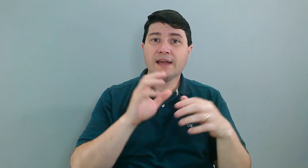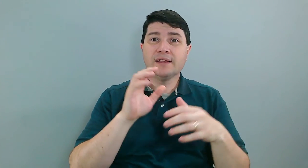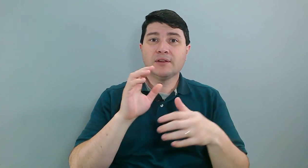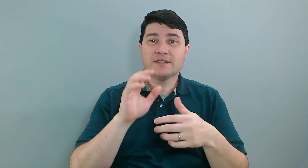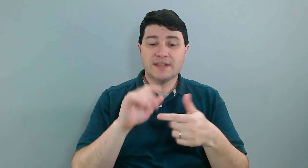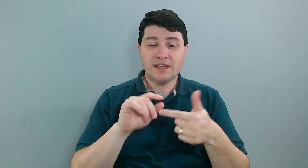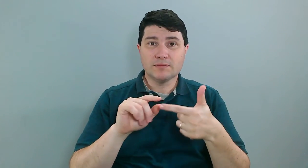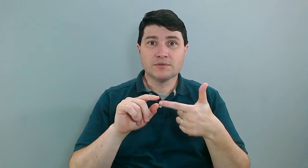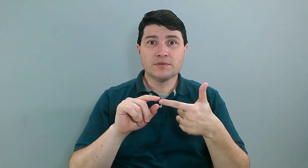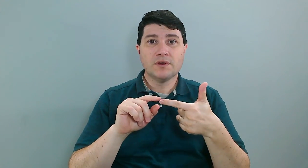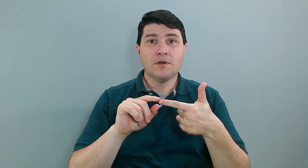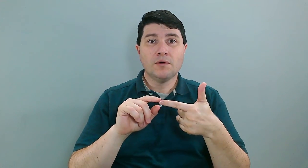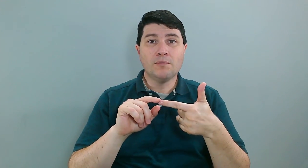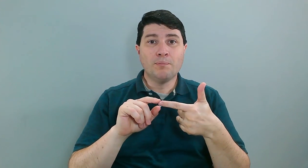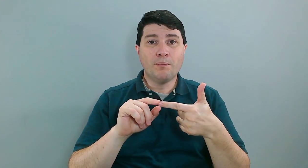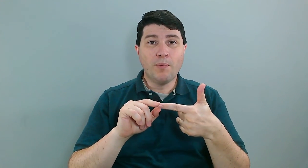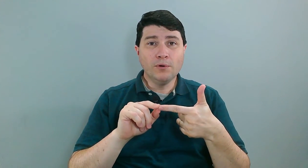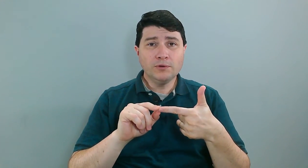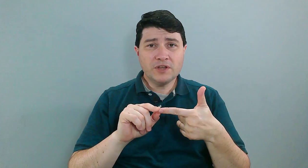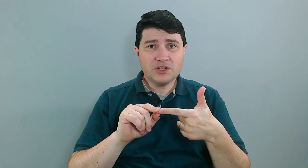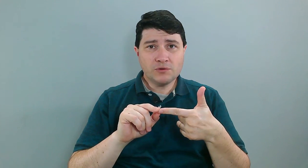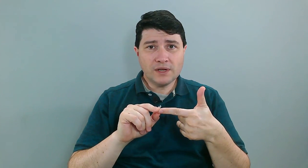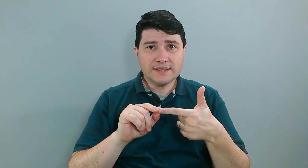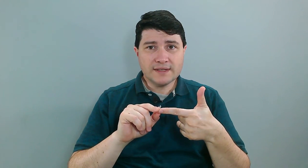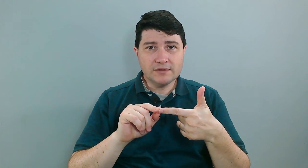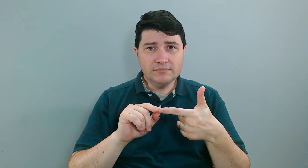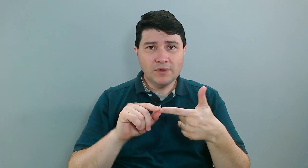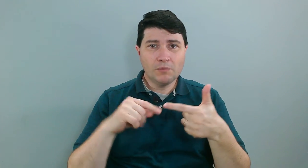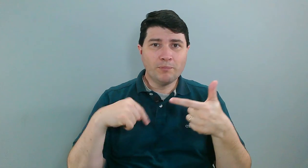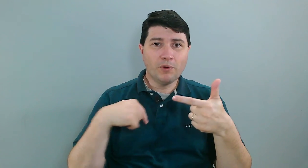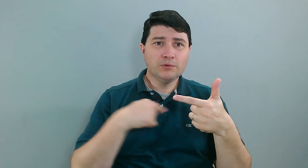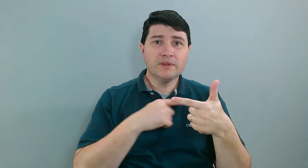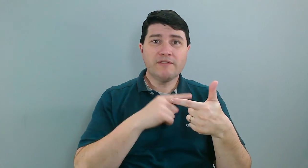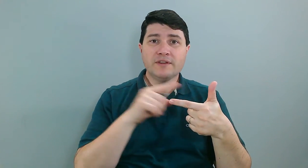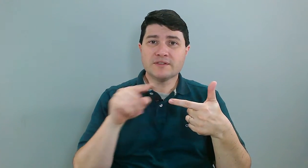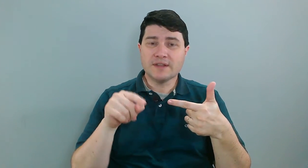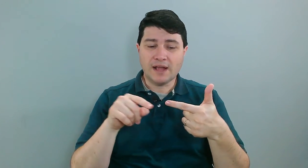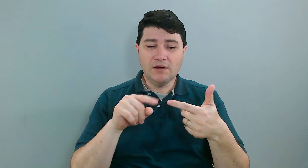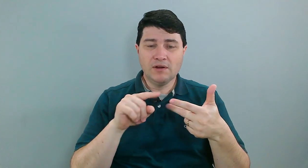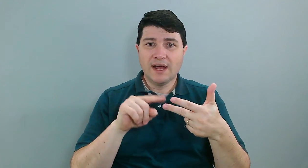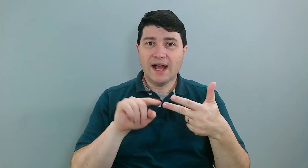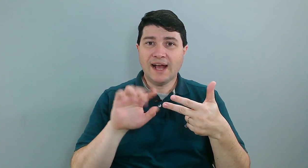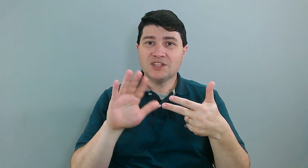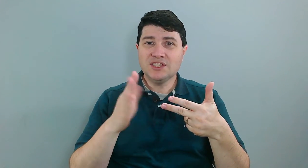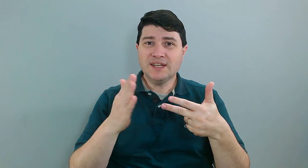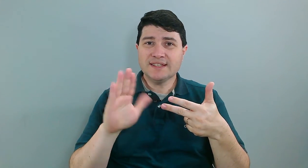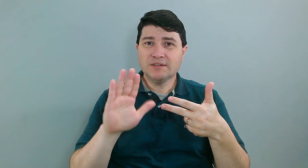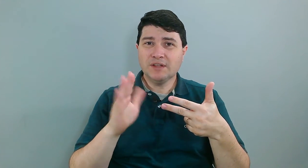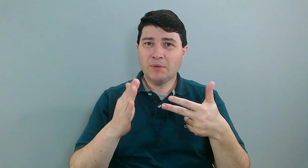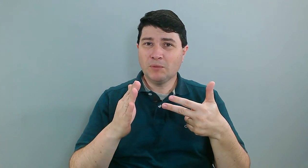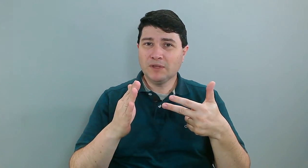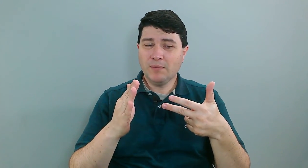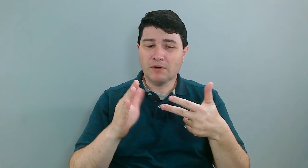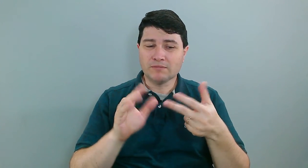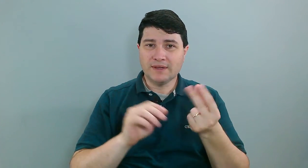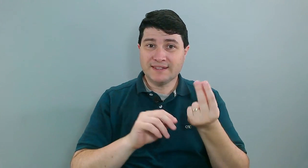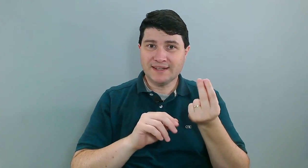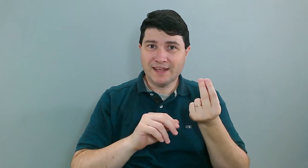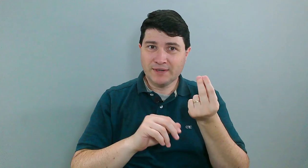nós temos o ponto de articulação, o ponto onde é feito o sinal, a direção da palma da mão. Lembra que